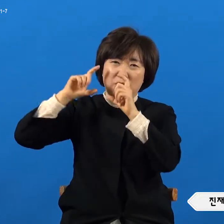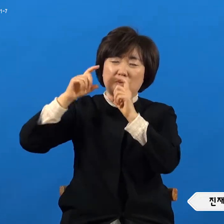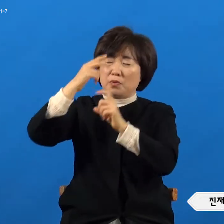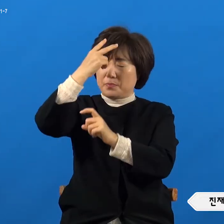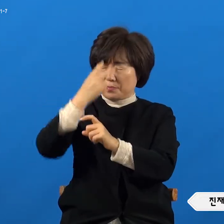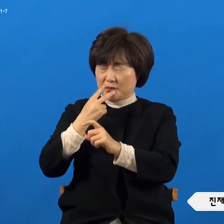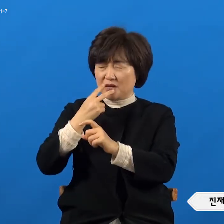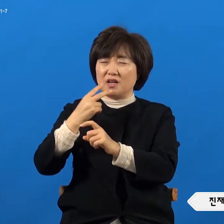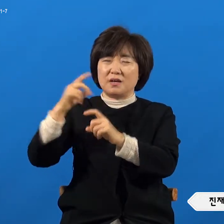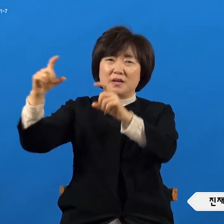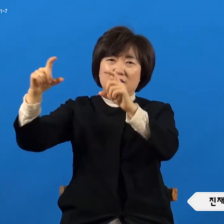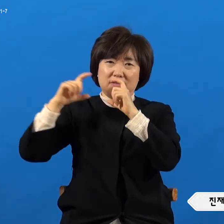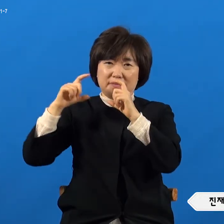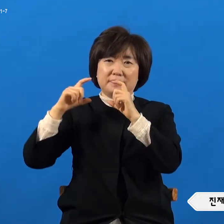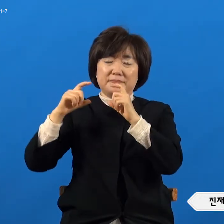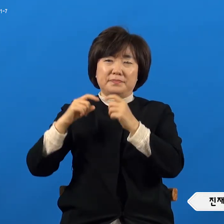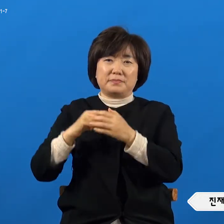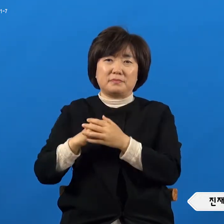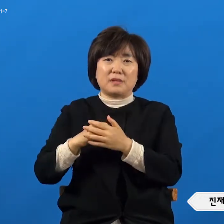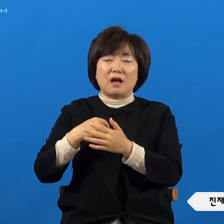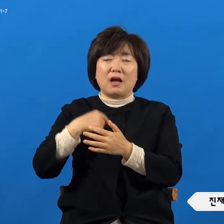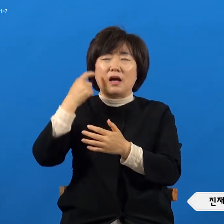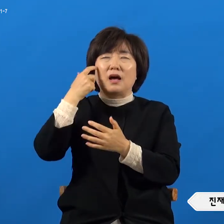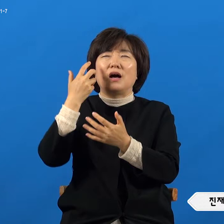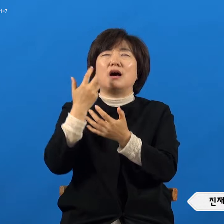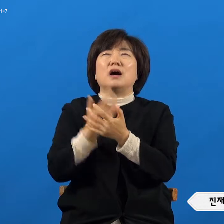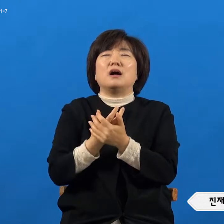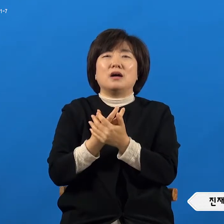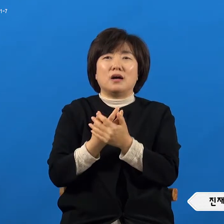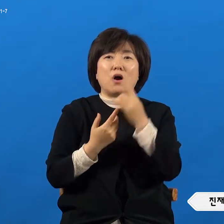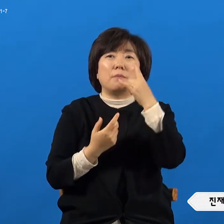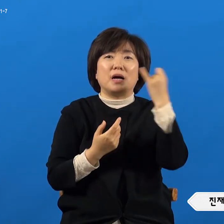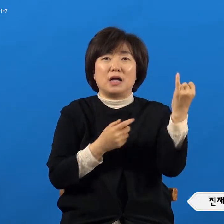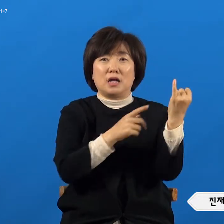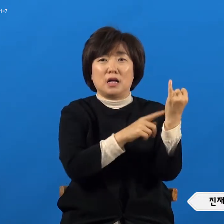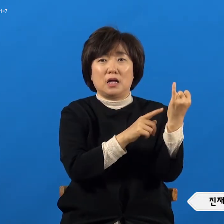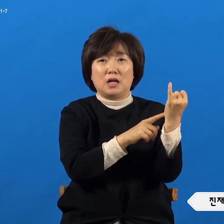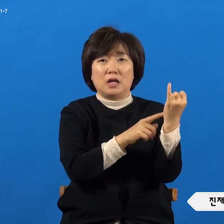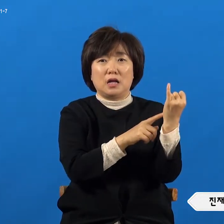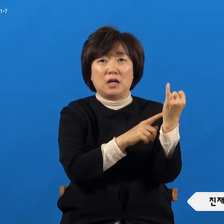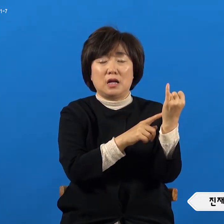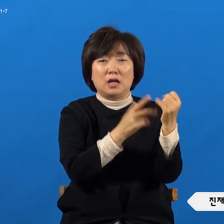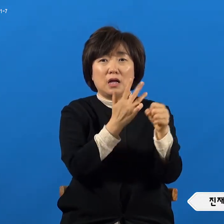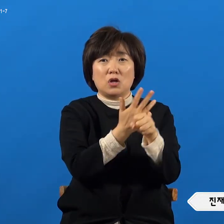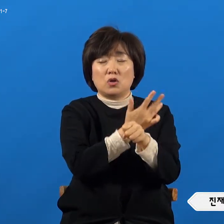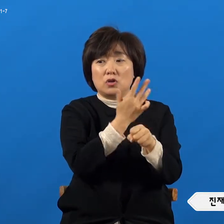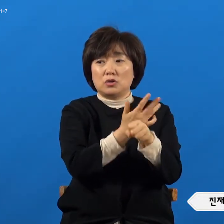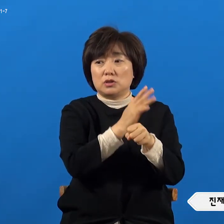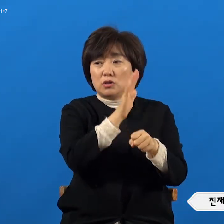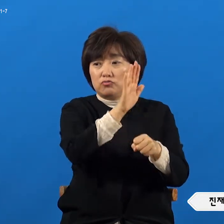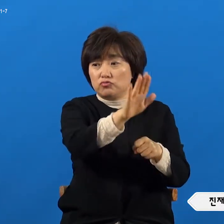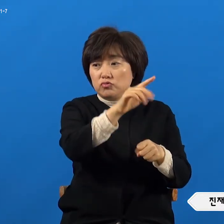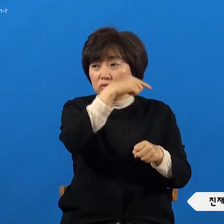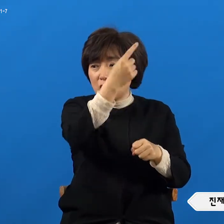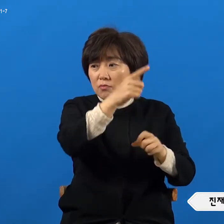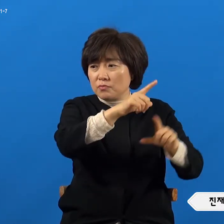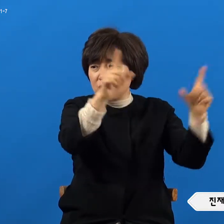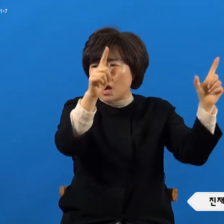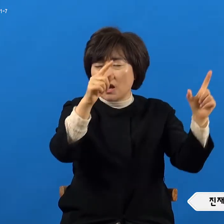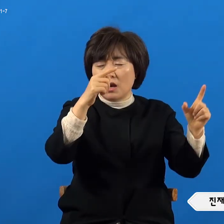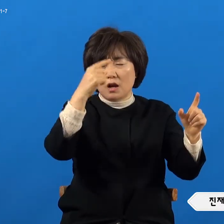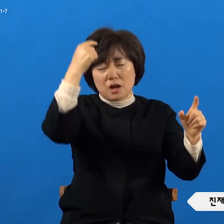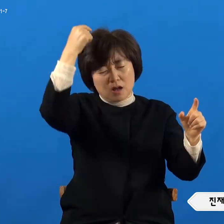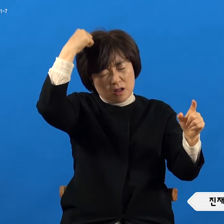됩니다. 이 이야기를 듣고 충격에 빠진 어머니가 8시간 후인 그 다음날